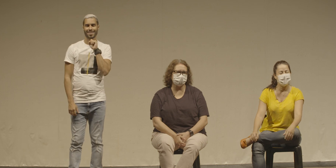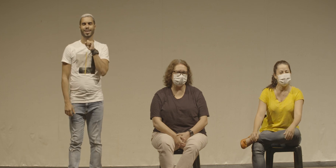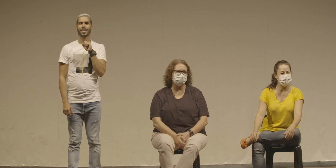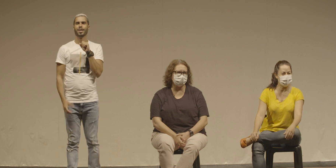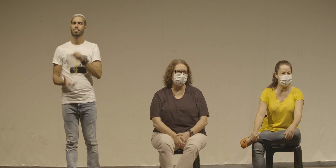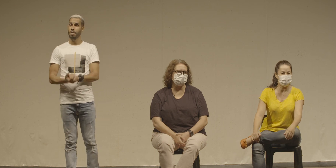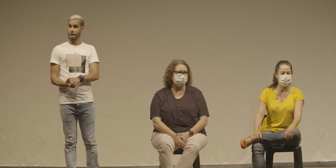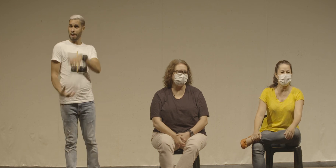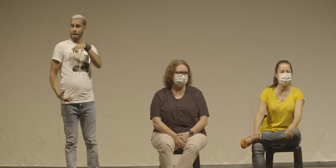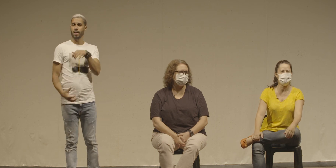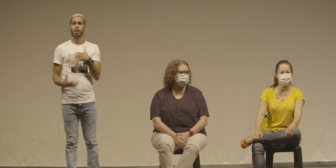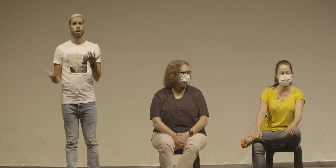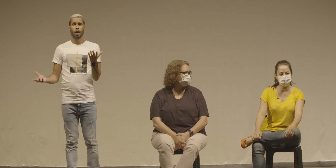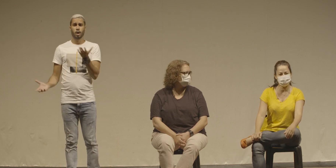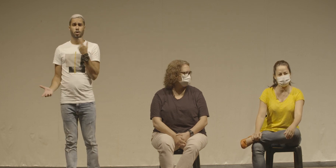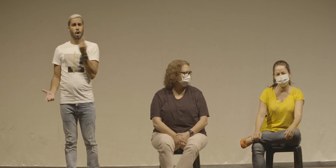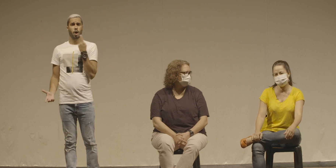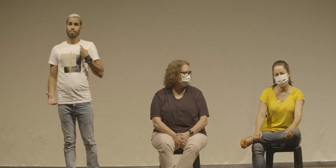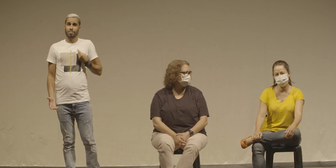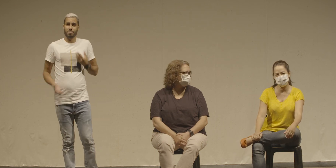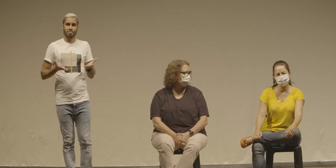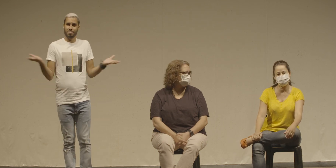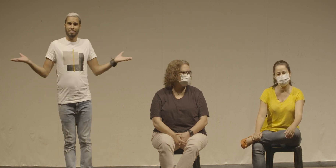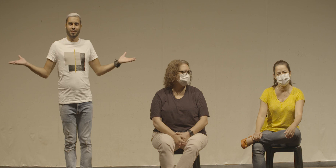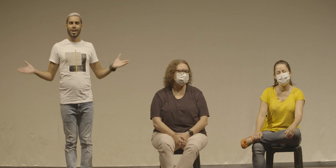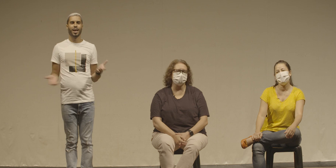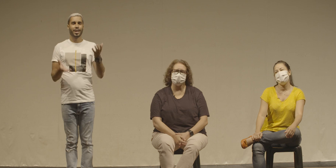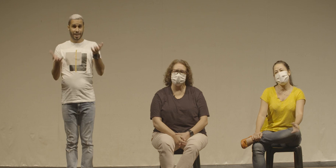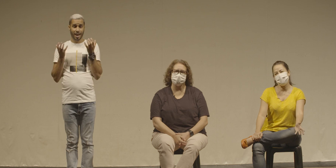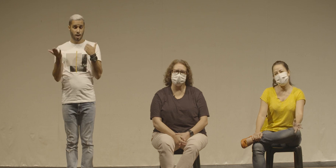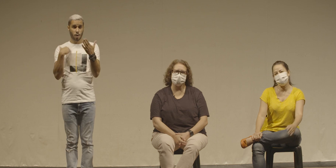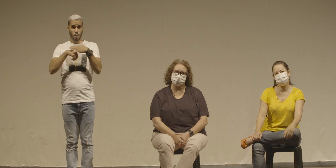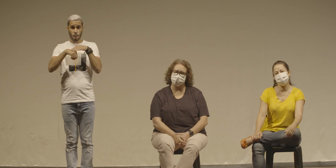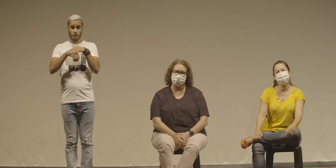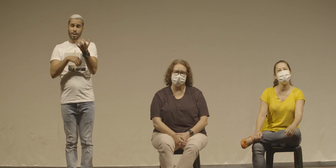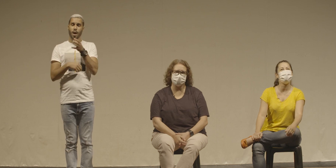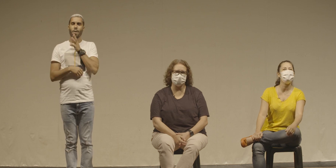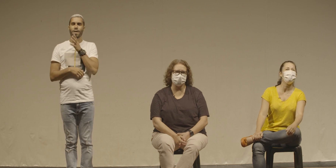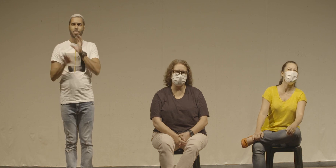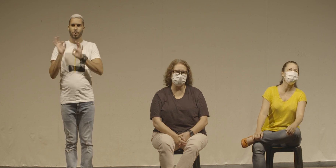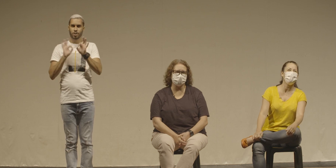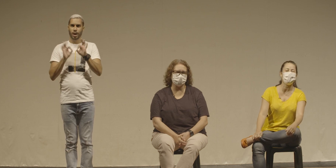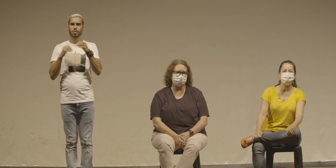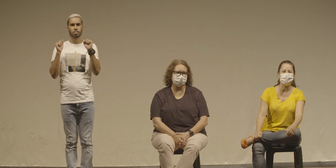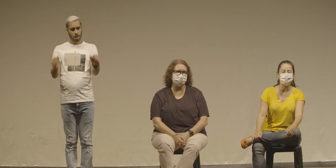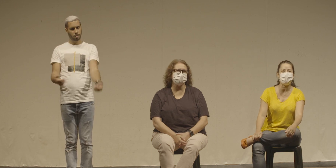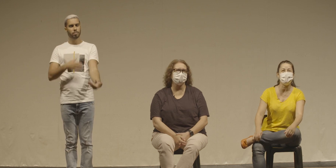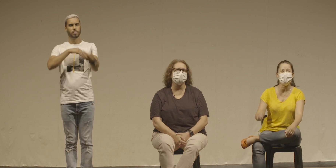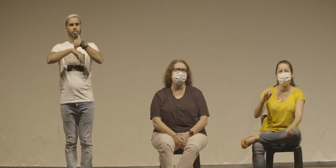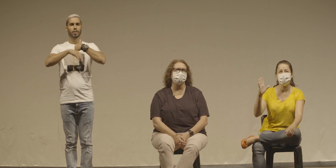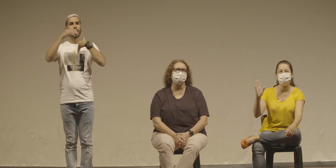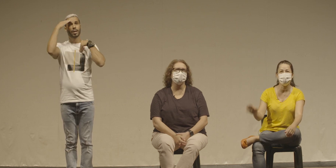gente, se quiser bater um papo, se quiser saber dos novos projetos. E agradeço mais uma vez ao Teatro Miguel Falabella